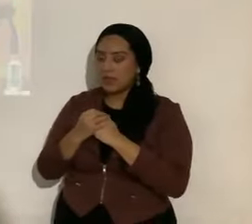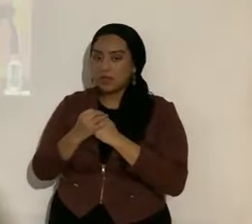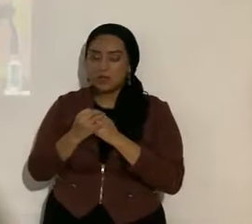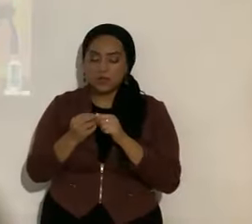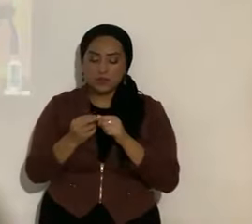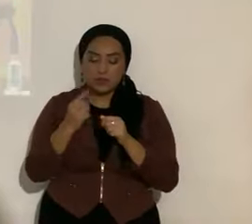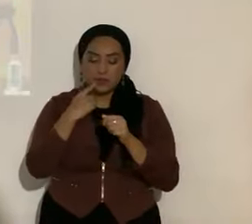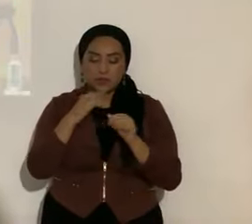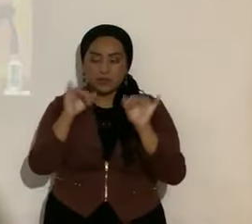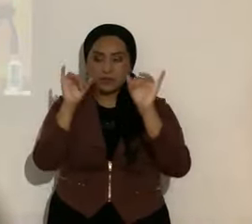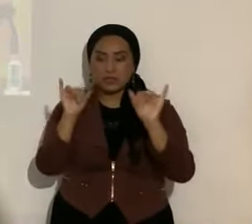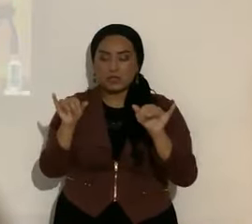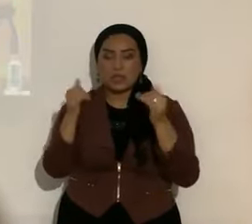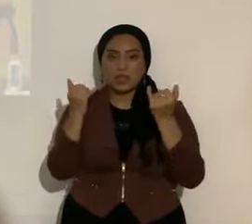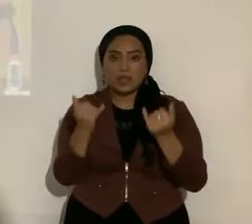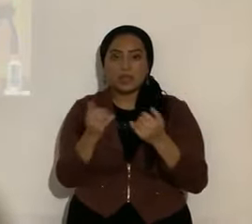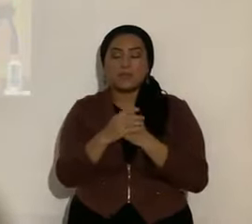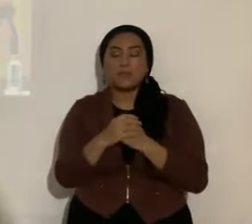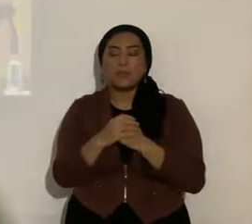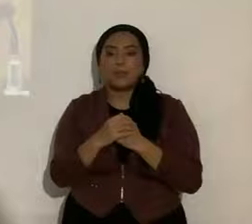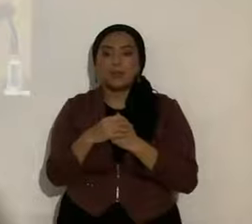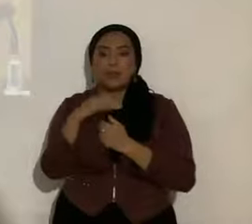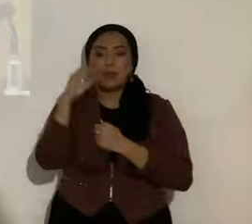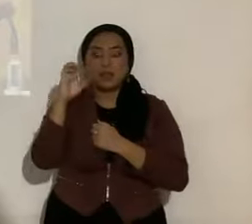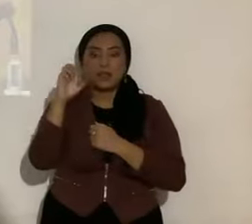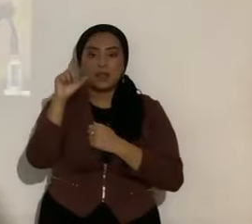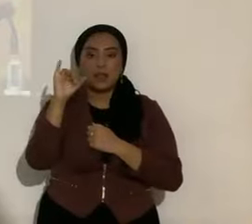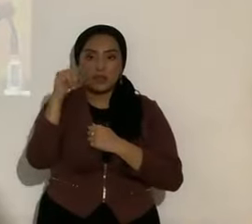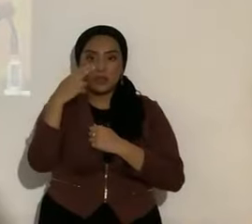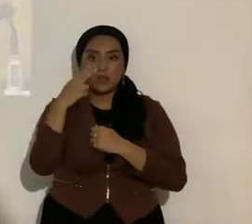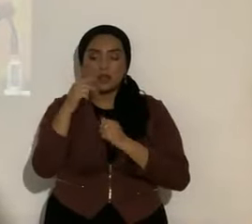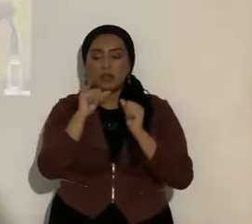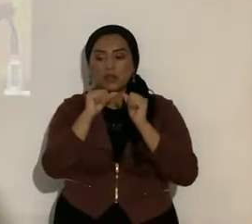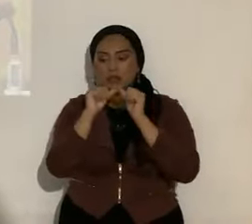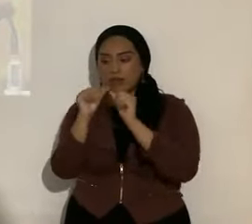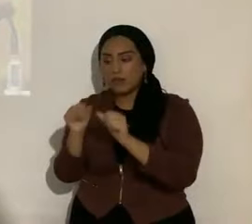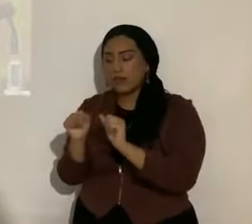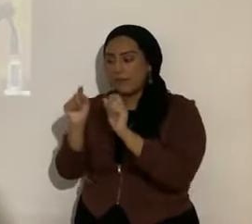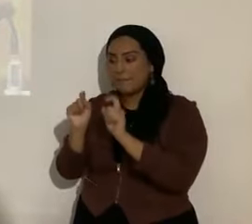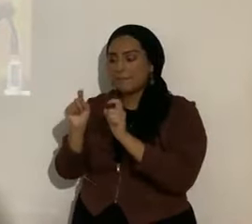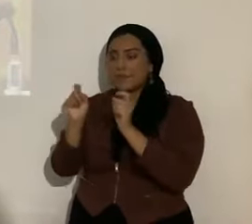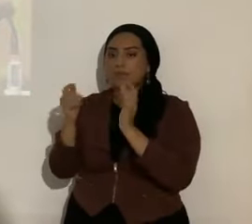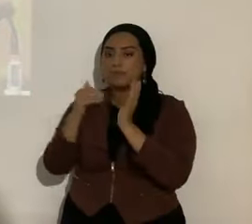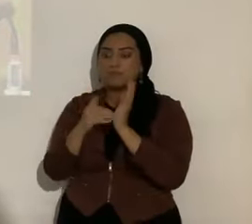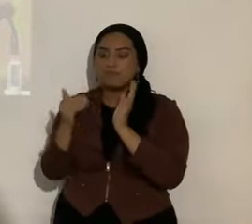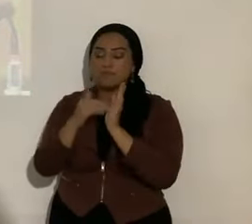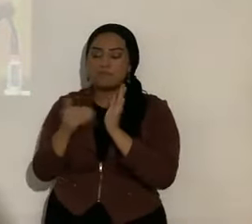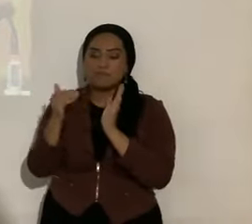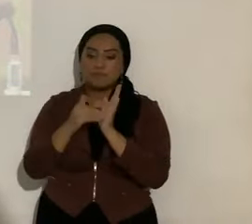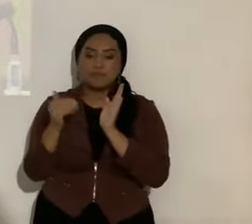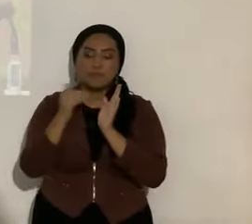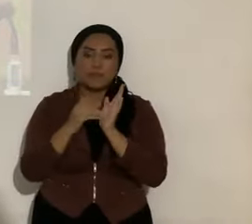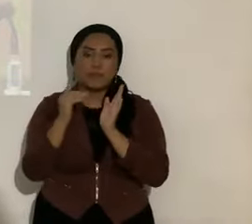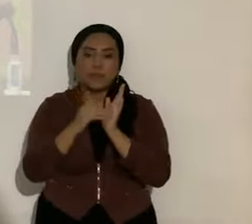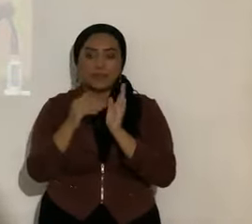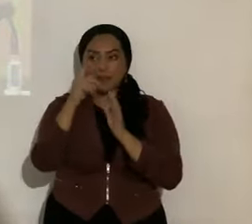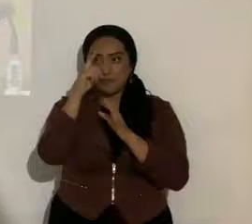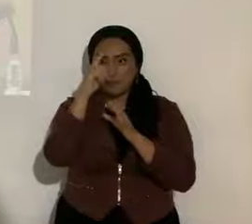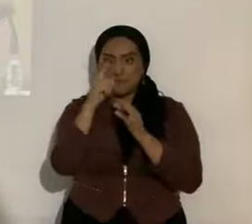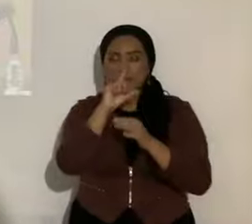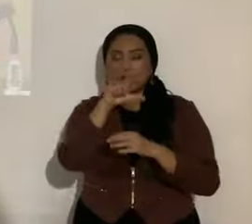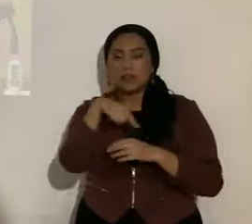aquí ahora. Entonces, Elías continúa probando una y otra vez la lealtad